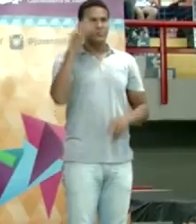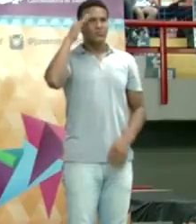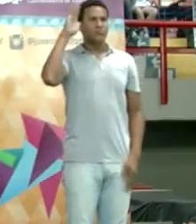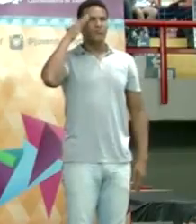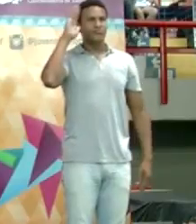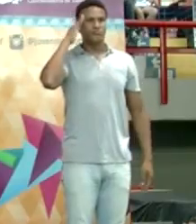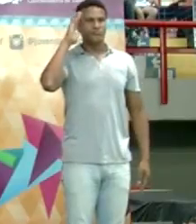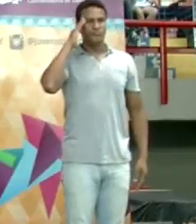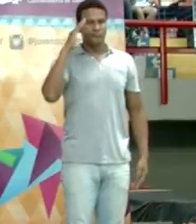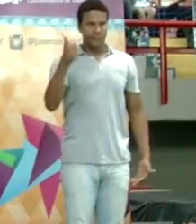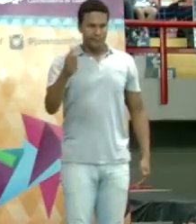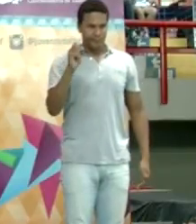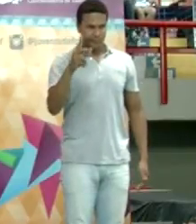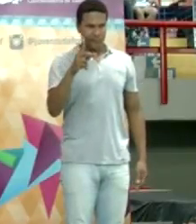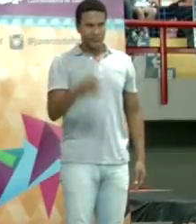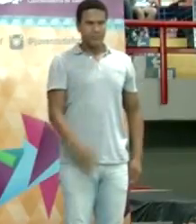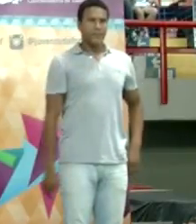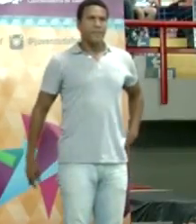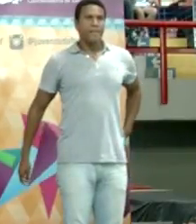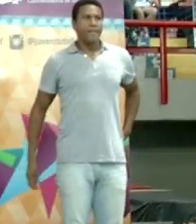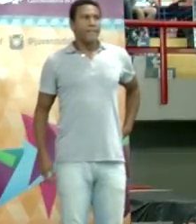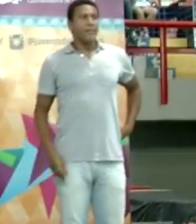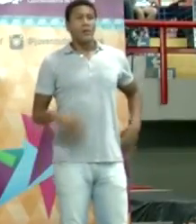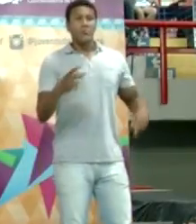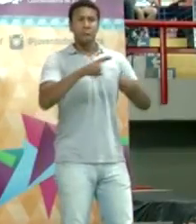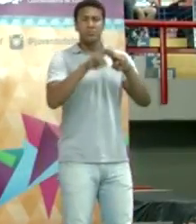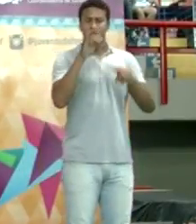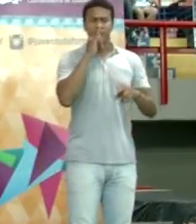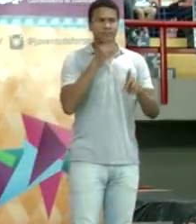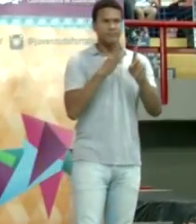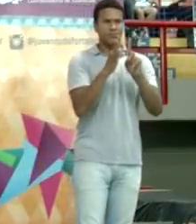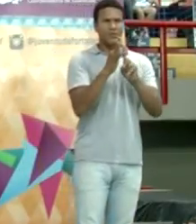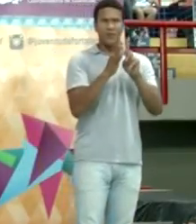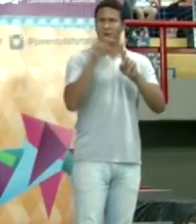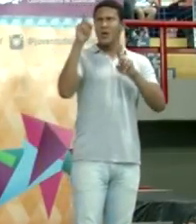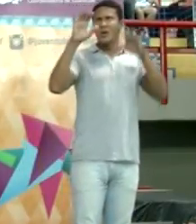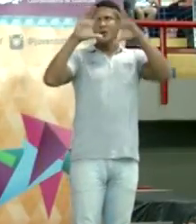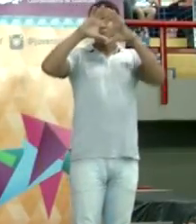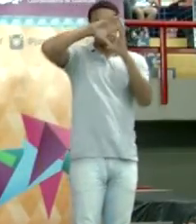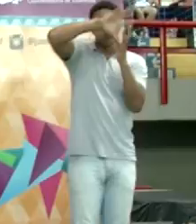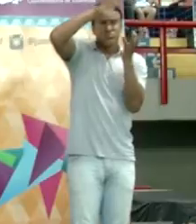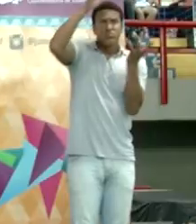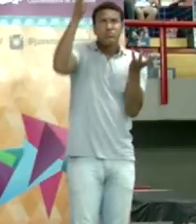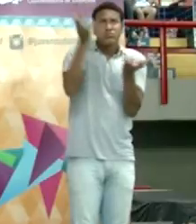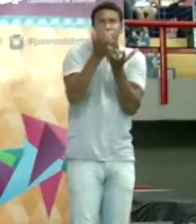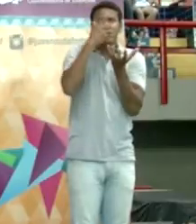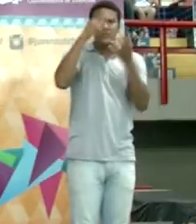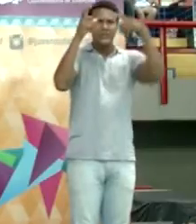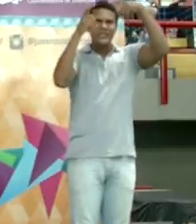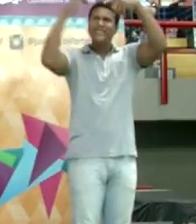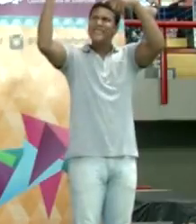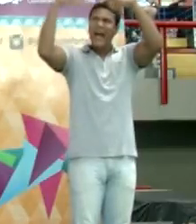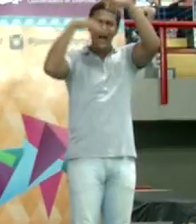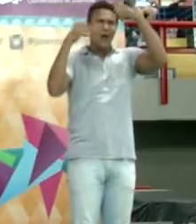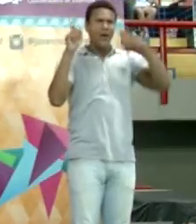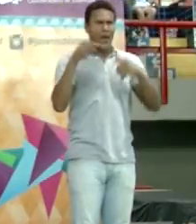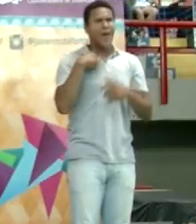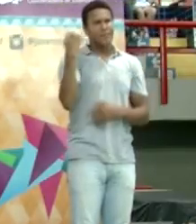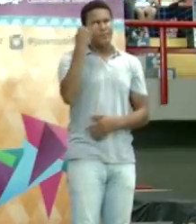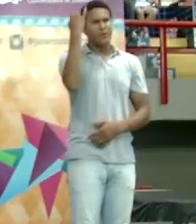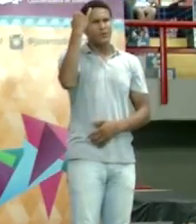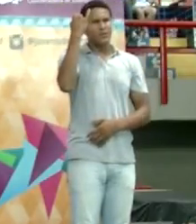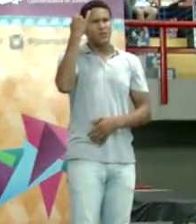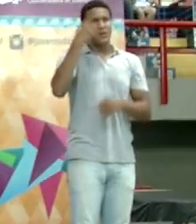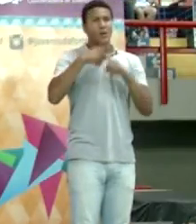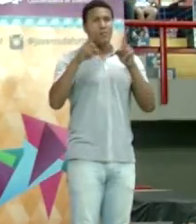Celsius. Nessa temperatura, o efeito estufa então é muito importante. Mas o problema é quando você tem a intensificação